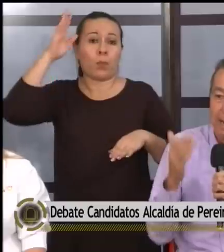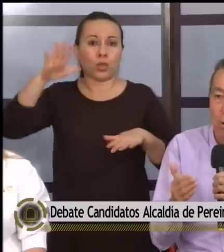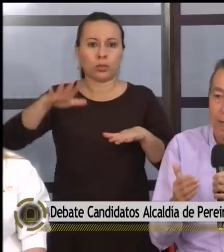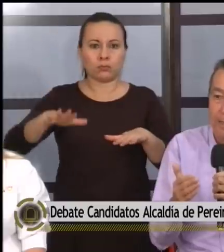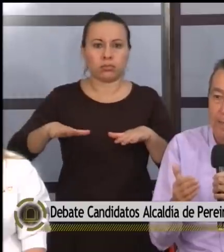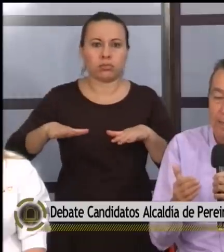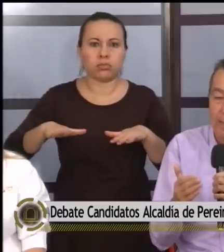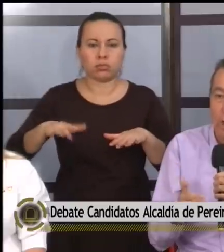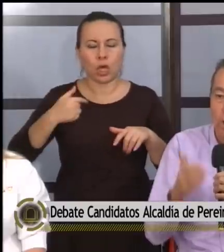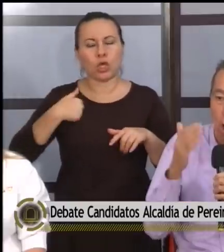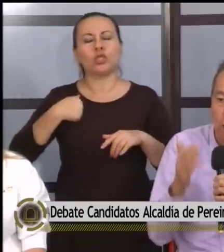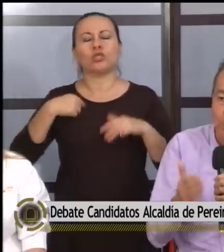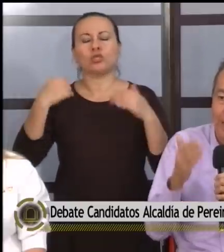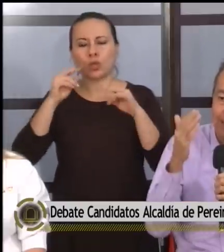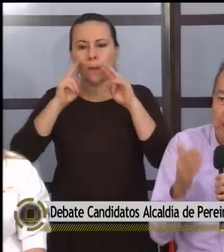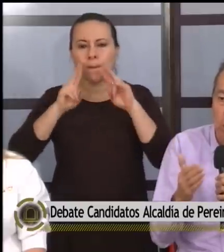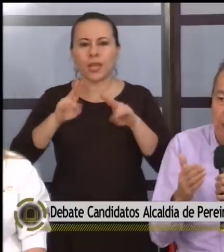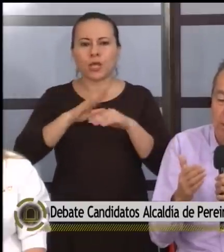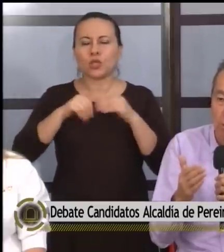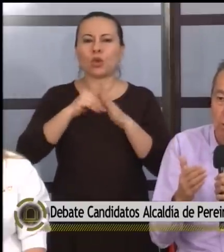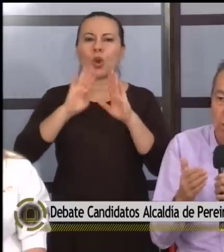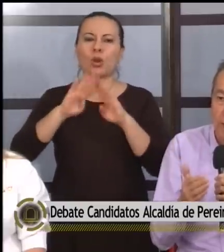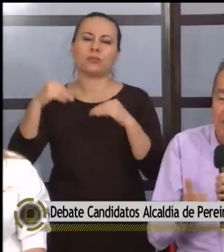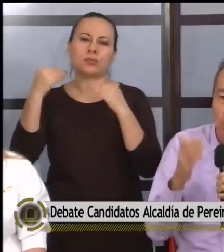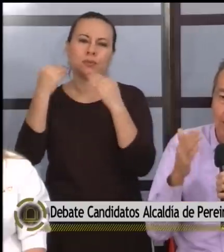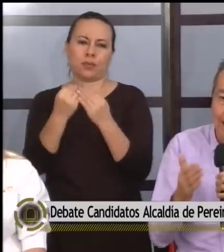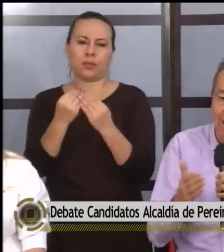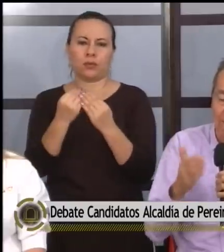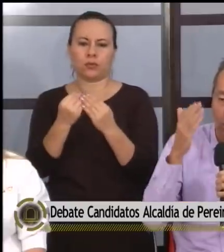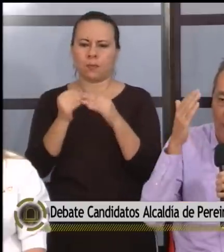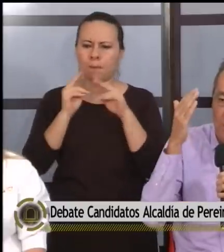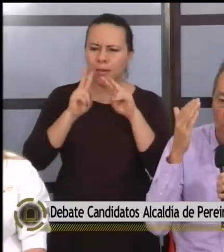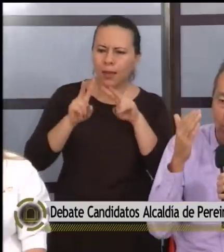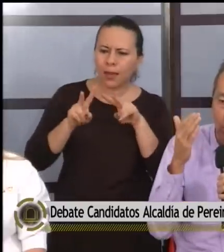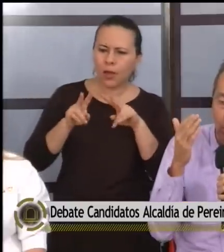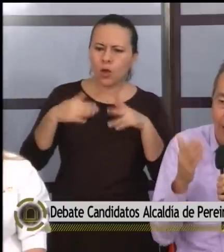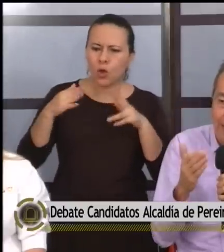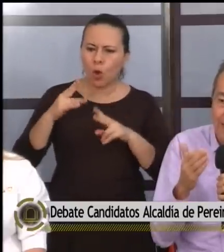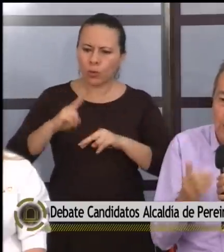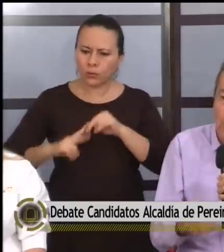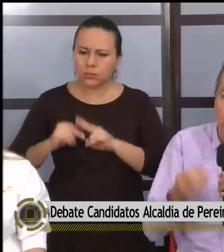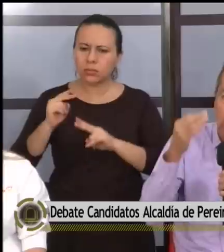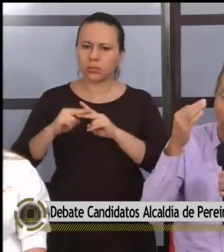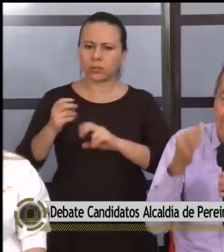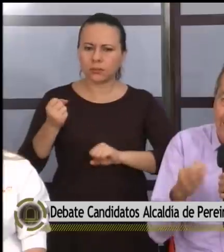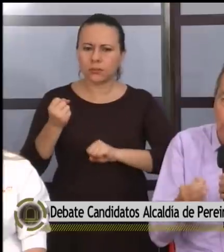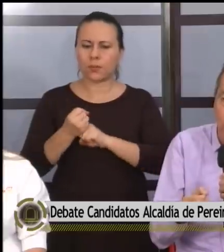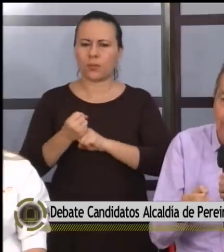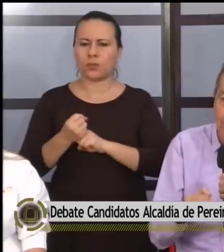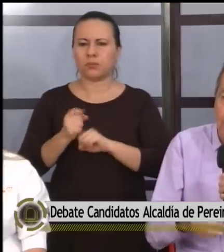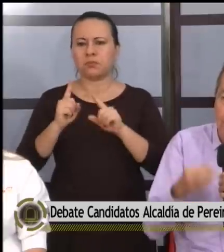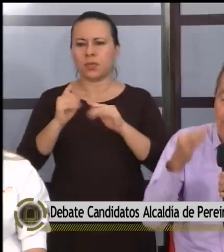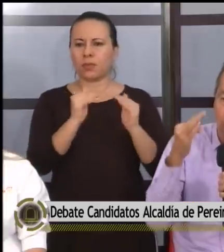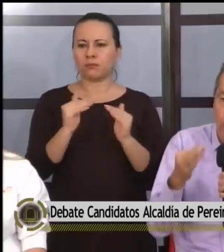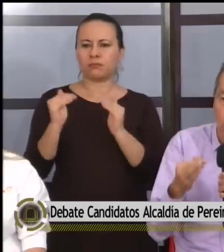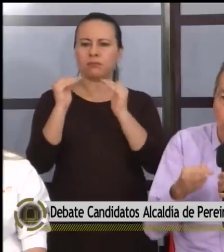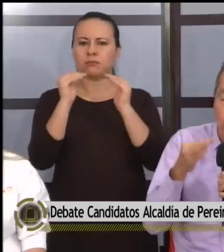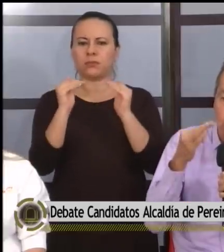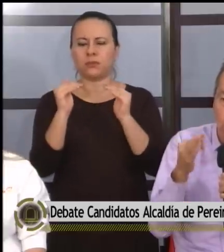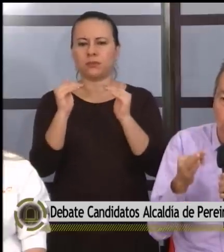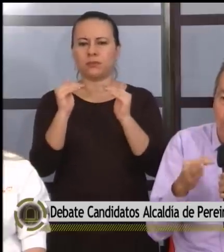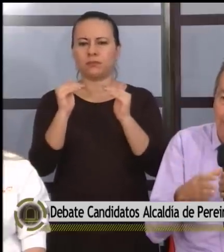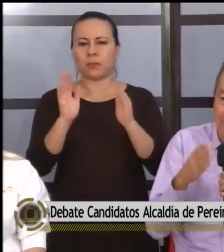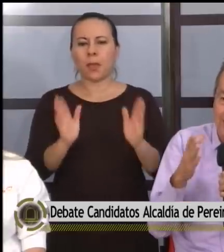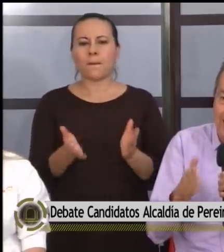de manera urgente todos los planteles educativos, haciéndole el reforzamiento estructural y poniéndolos a la altura y mejorando